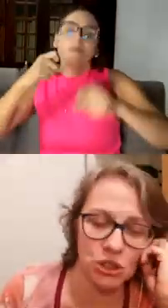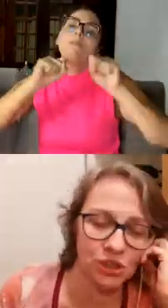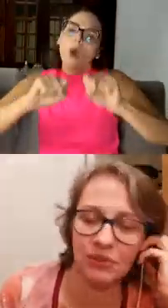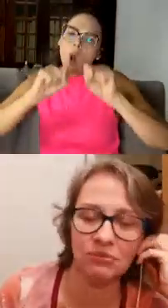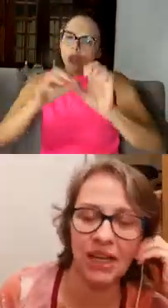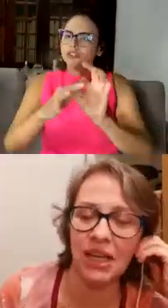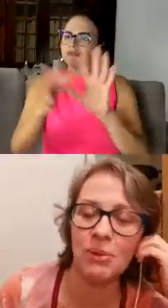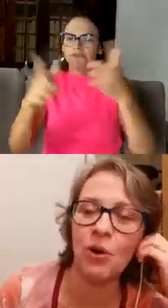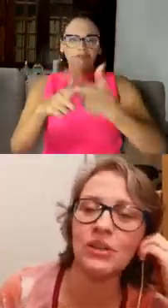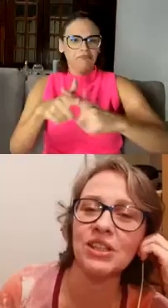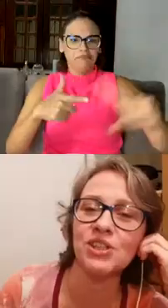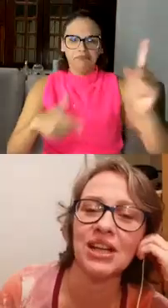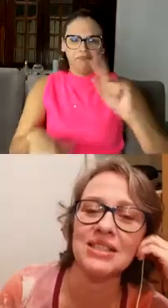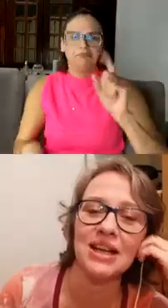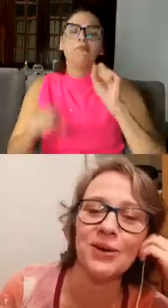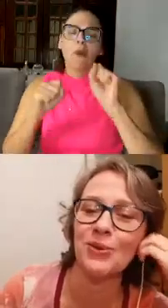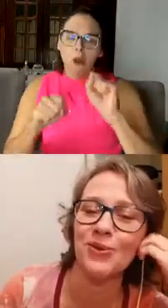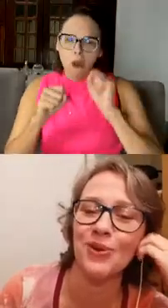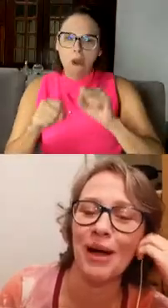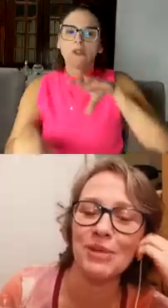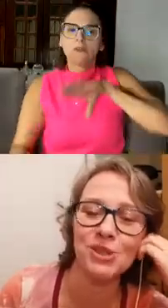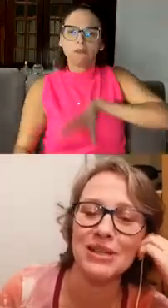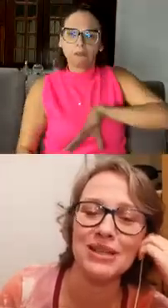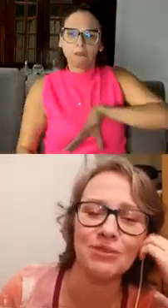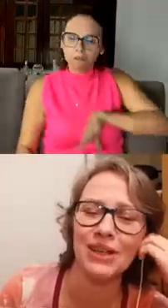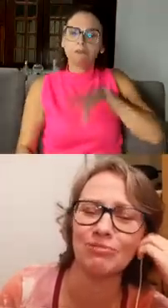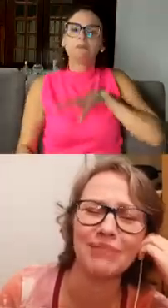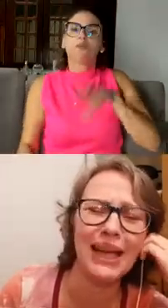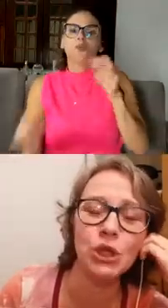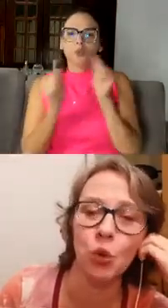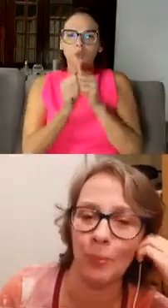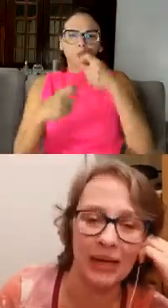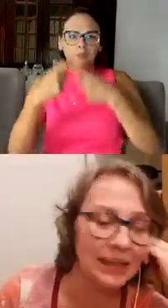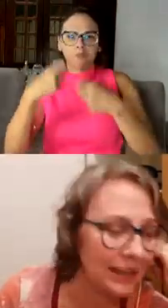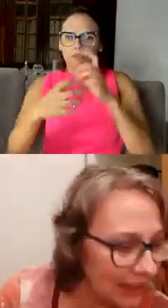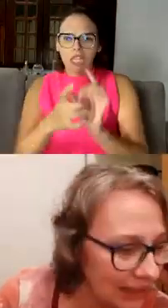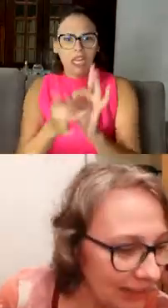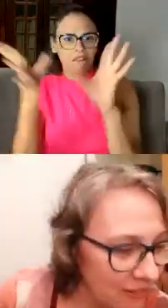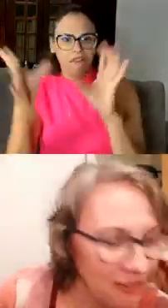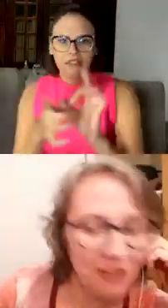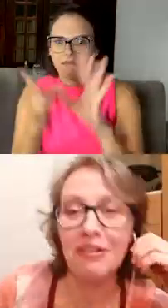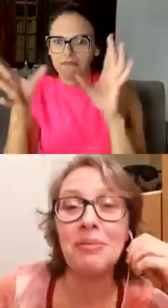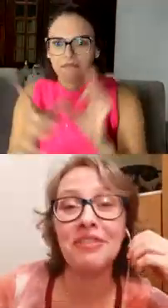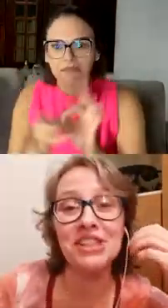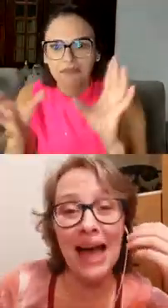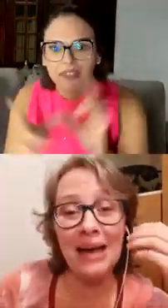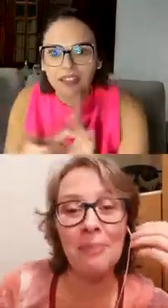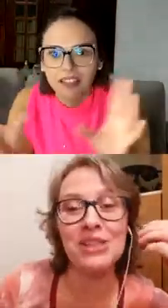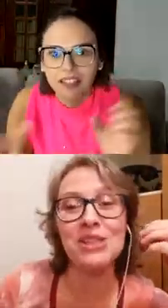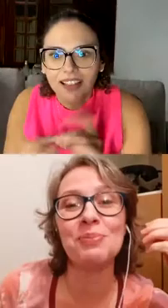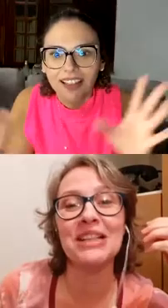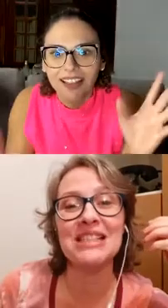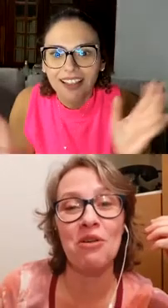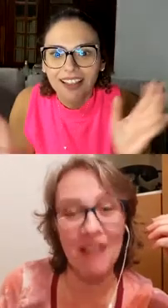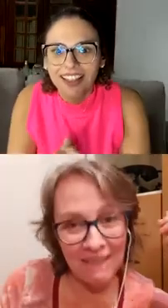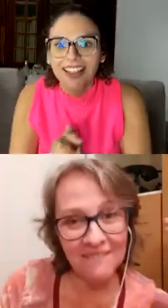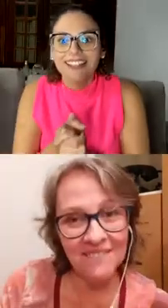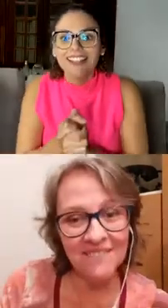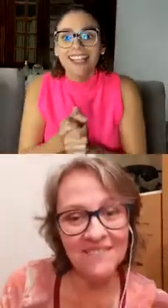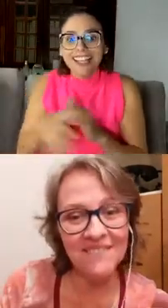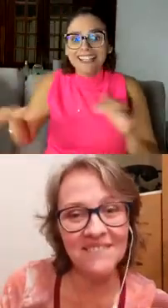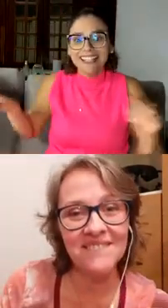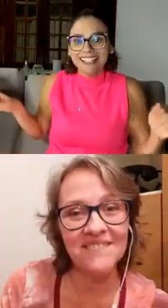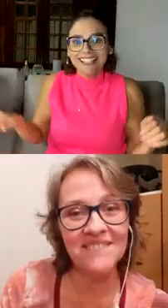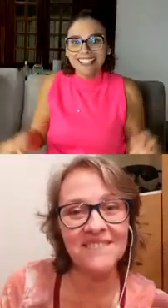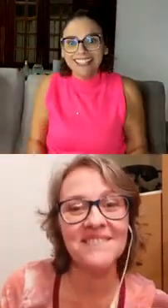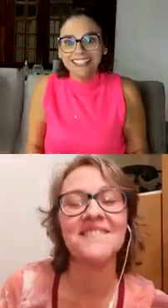Pode. Não tem nenhuma contraindicação à menstruação, não. Nenhuma. Vamos fechar para a gente poder salvar?